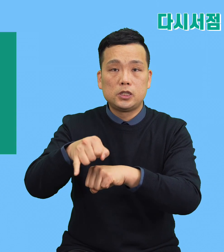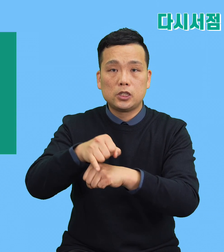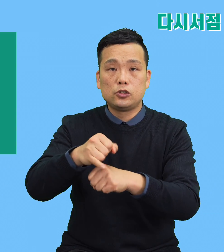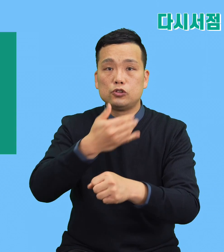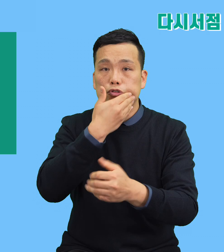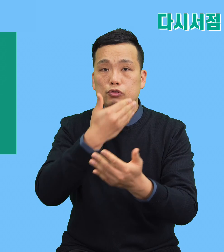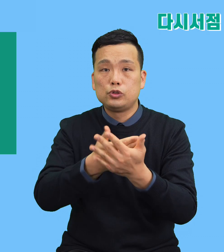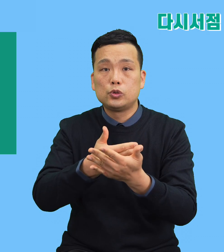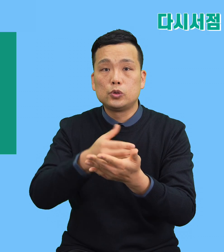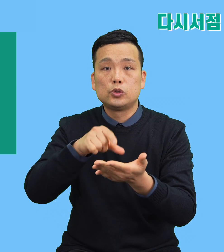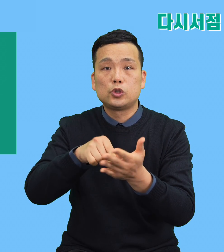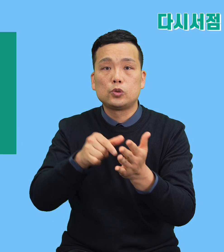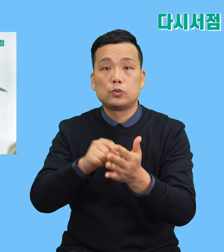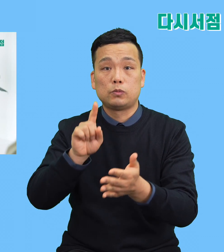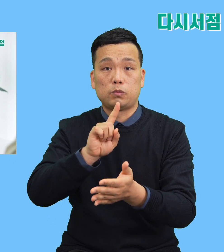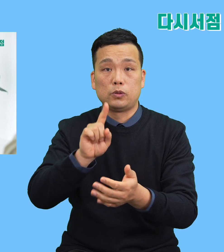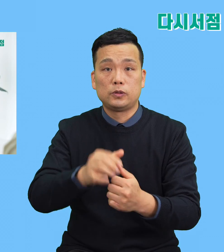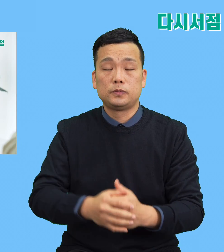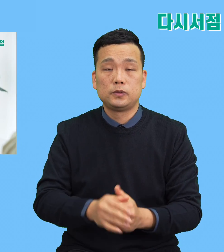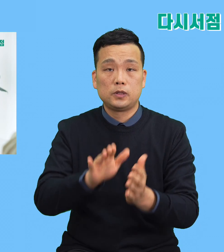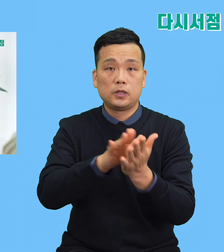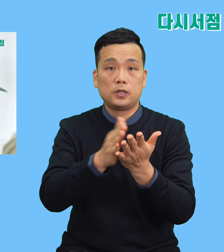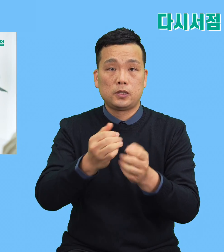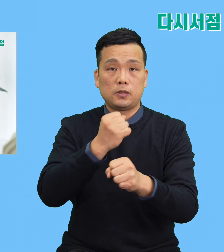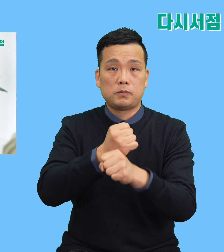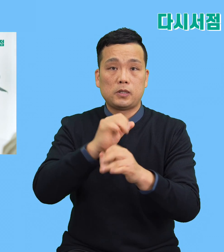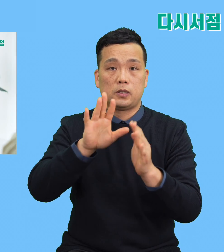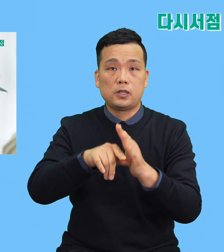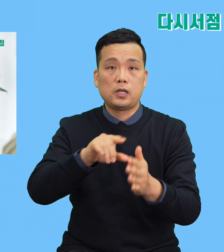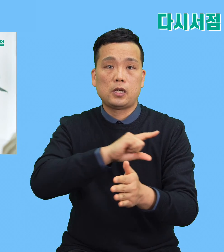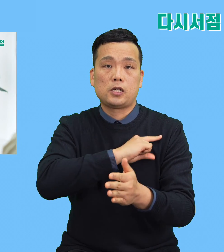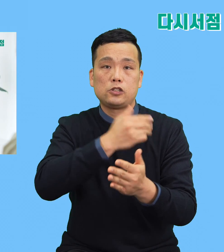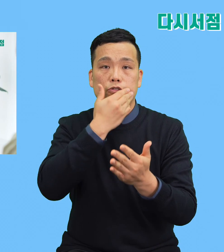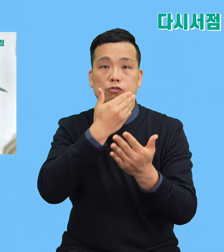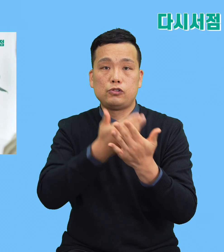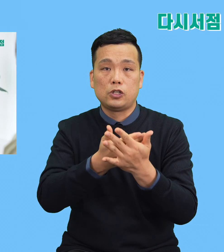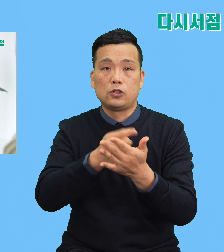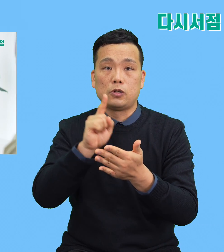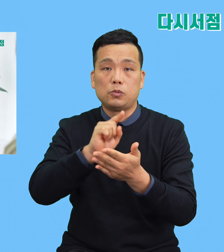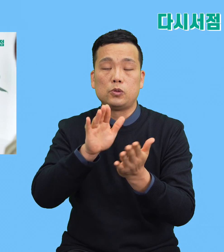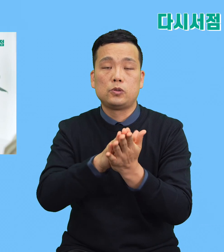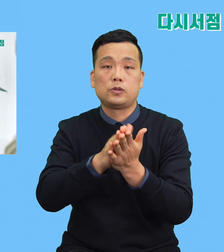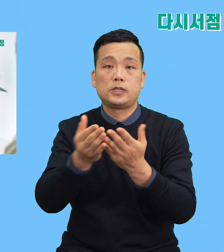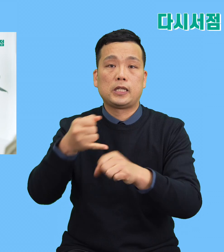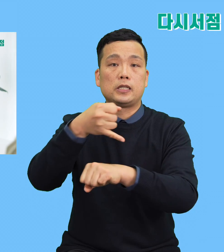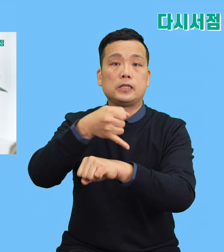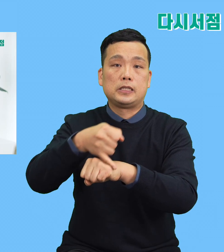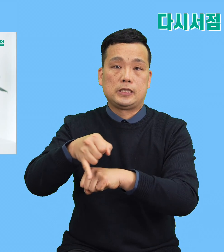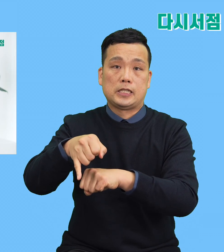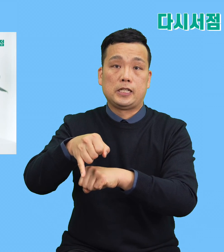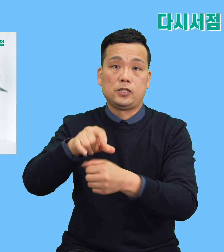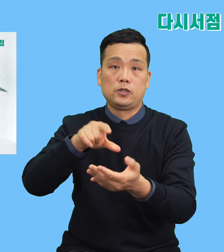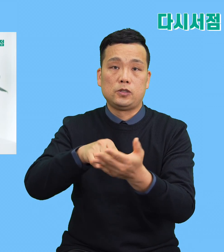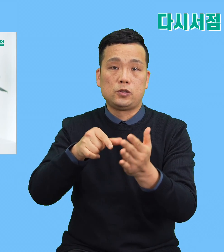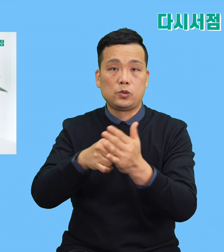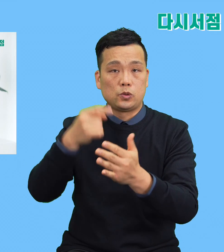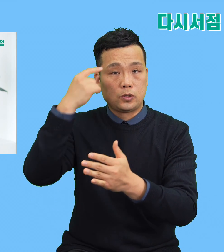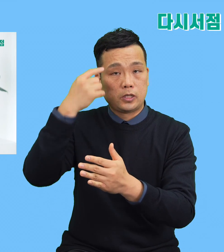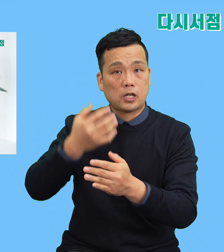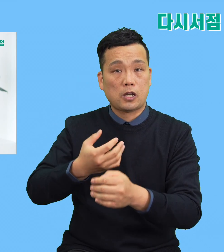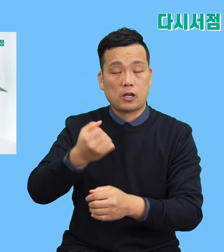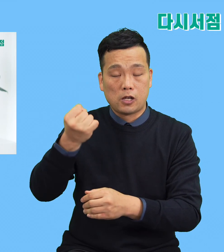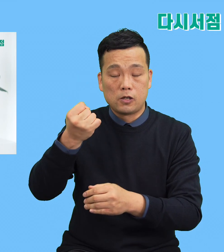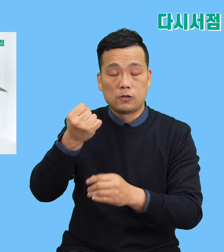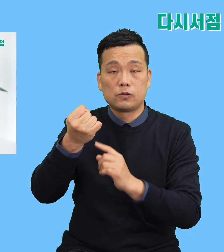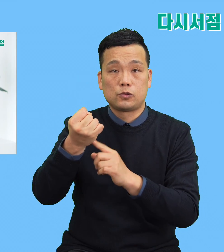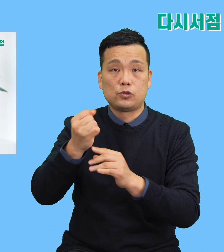얼마나 중요한가요? 책을 만들 때 사실 가장 중요한 게 디자인이라고 할 수 있을 정도로 저희도 책을 만들 때 가장